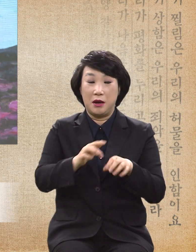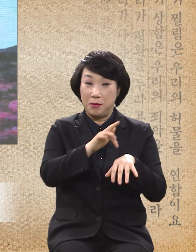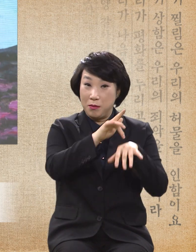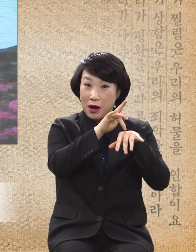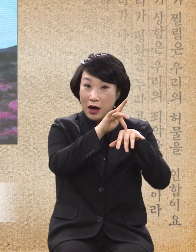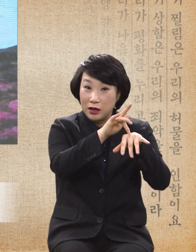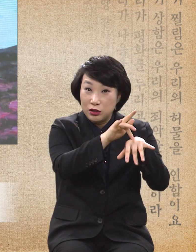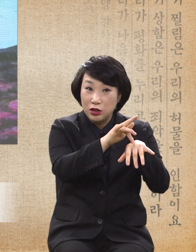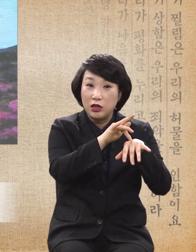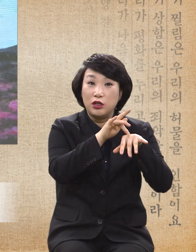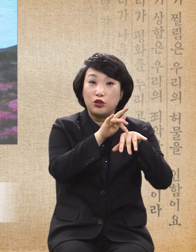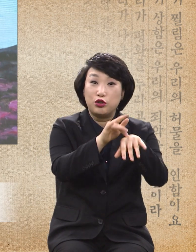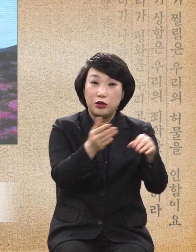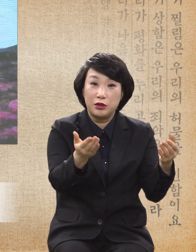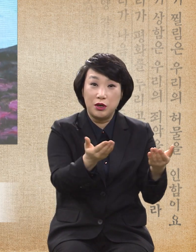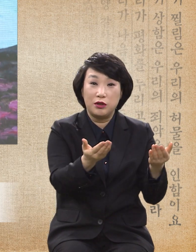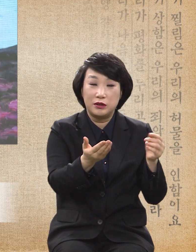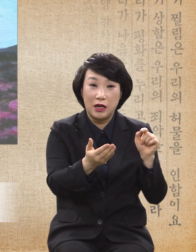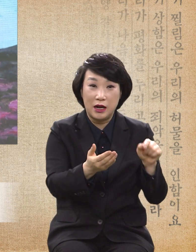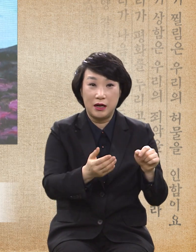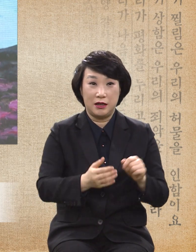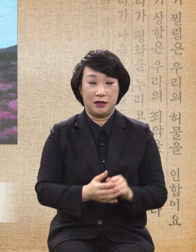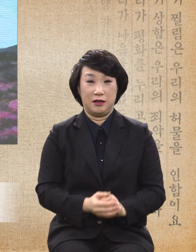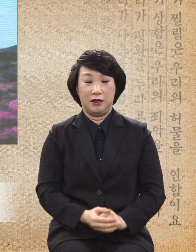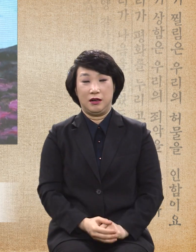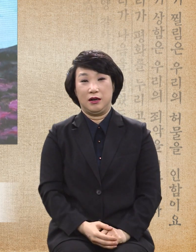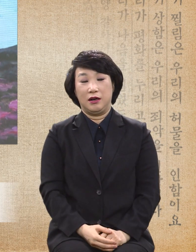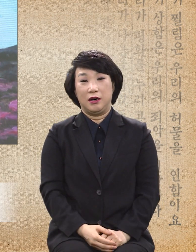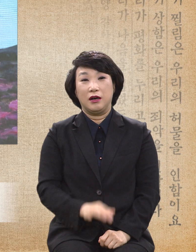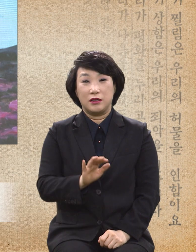마귀, 사단, 귀신 역사와